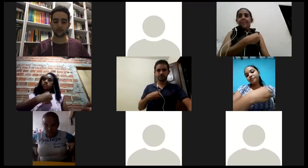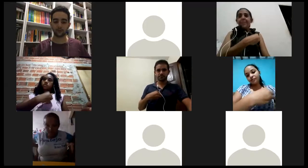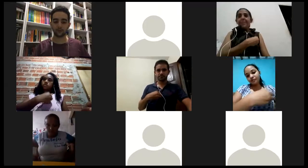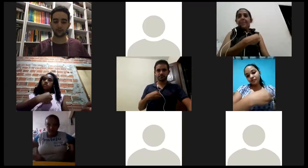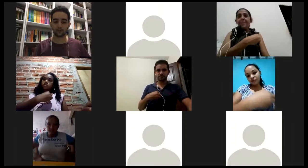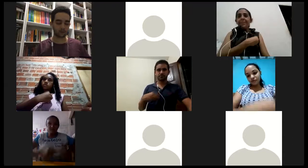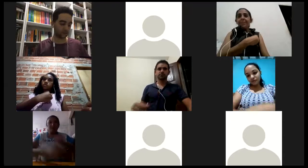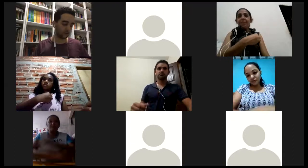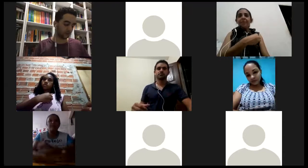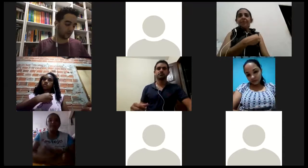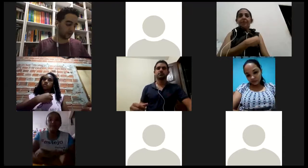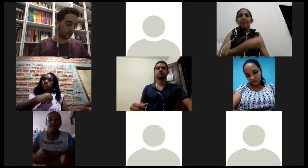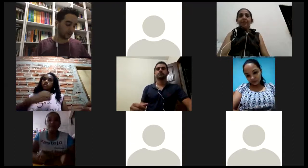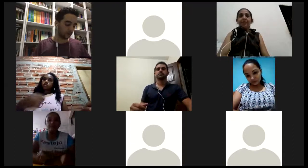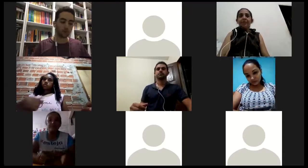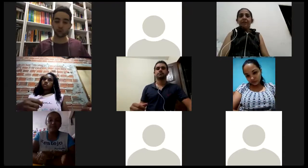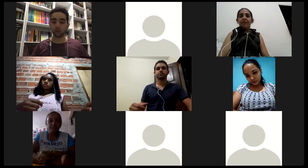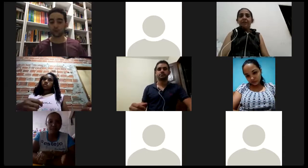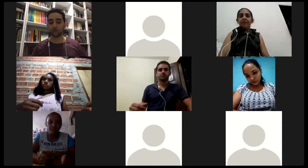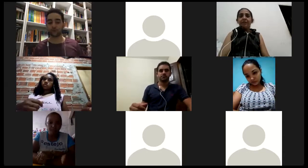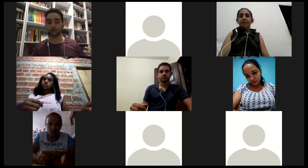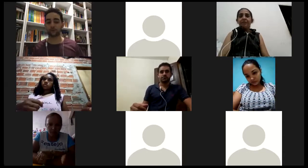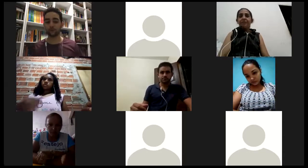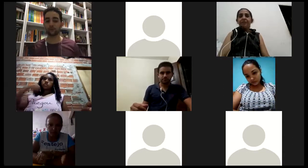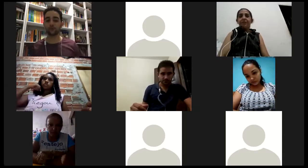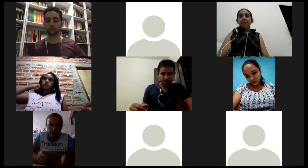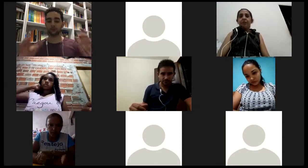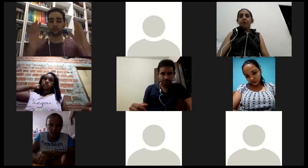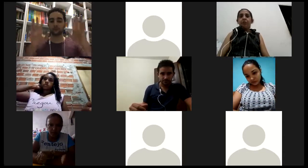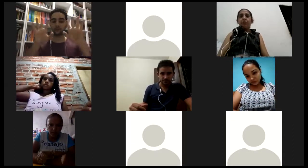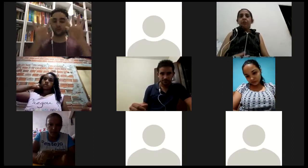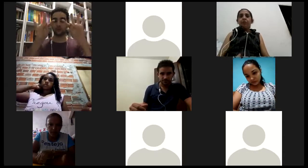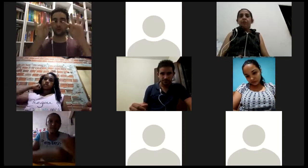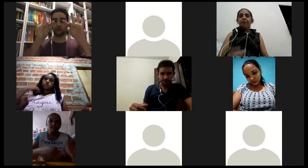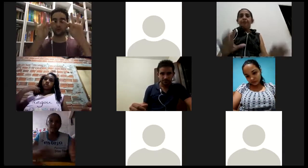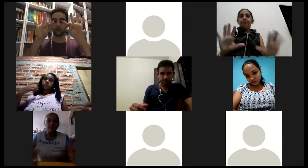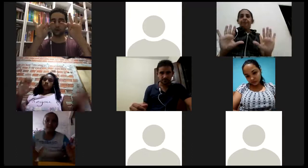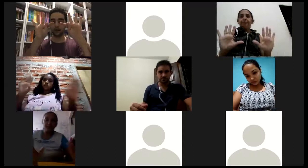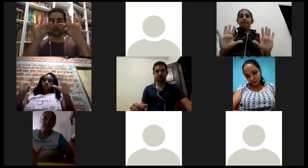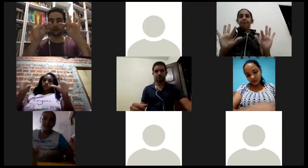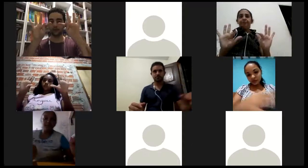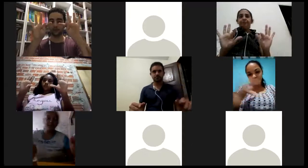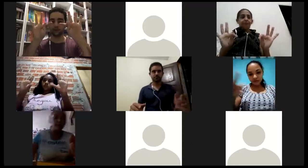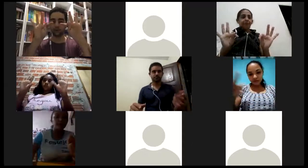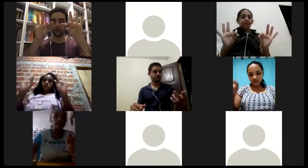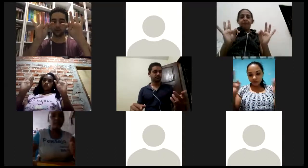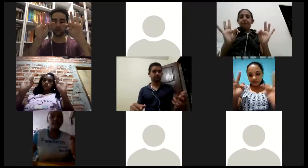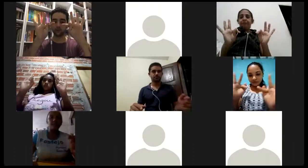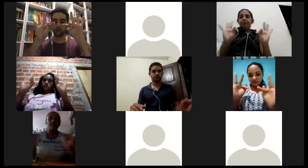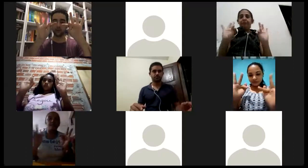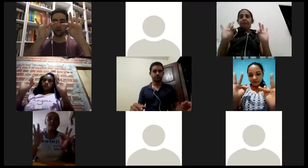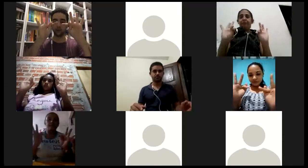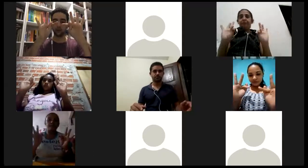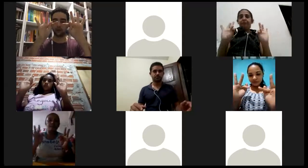Tudo. Configuração de mão em F, as duas